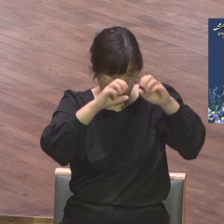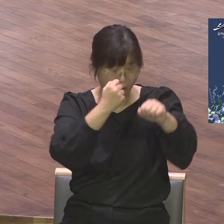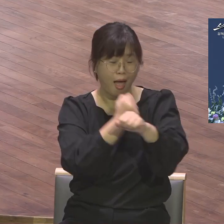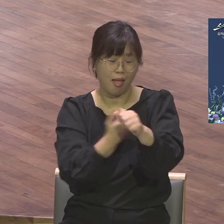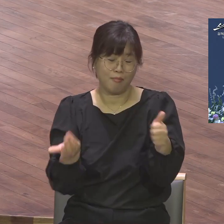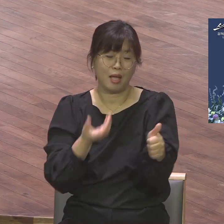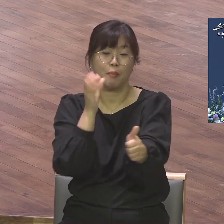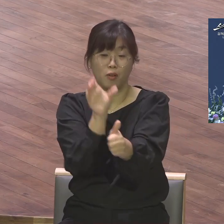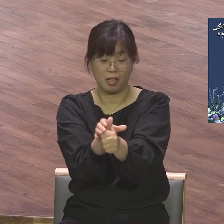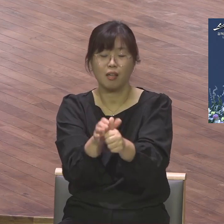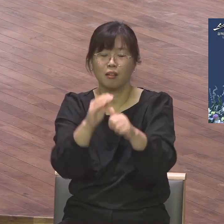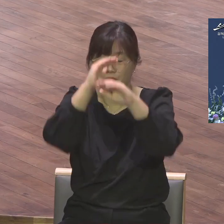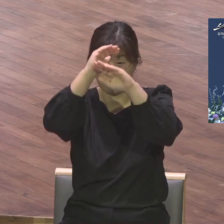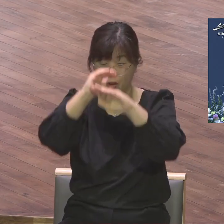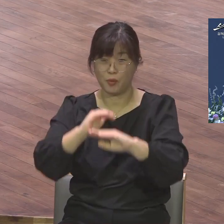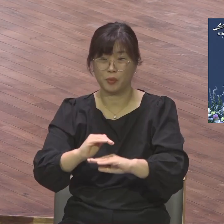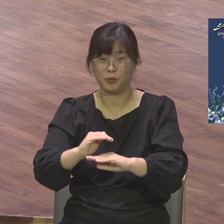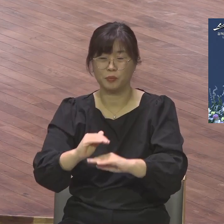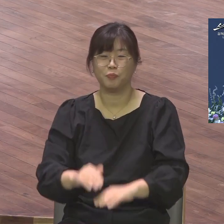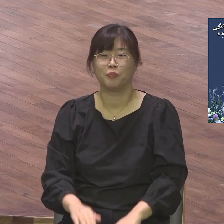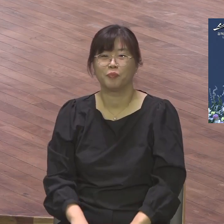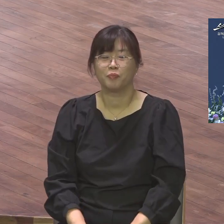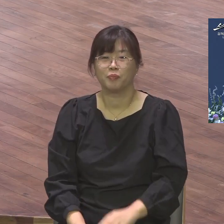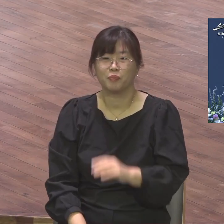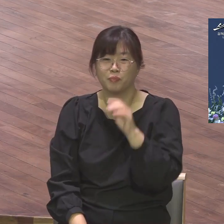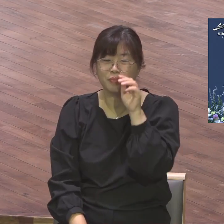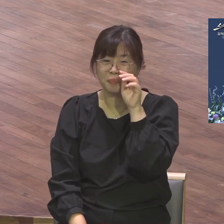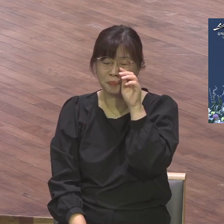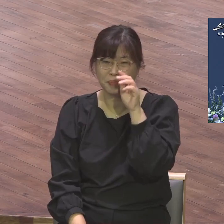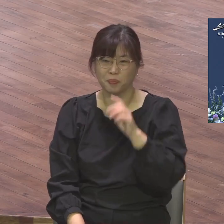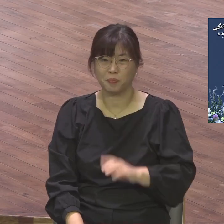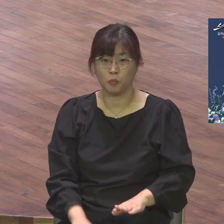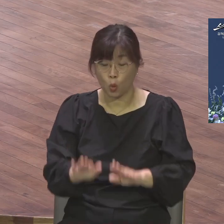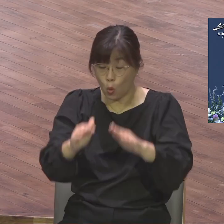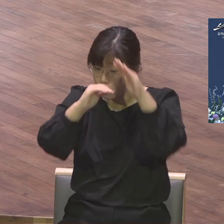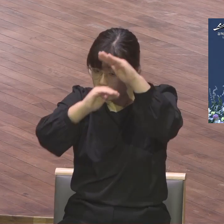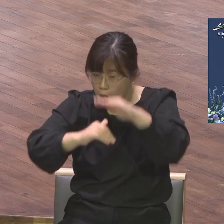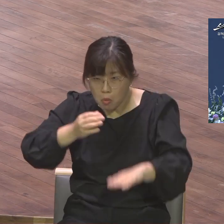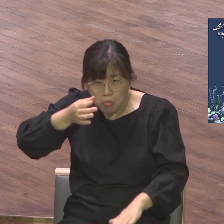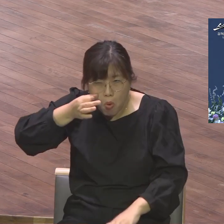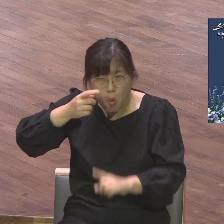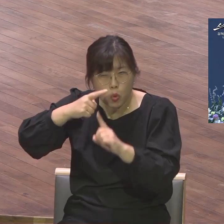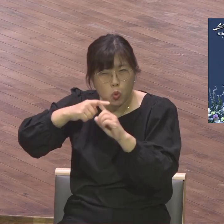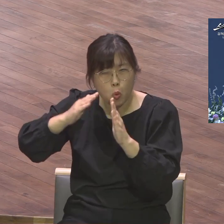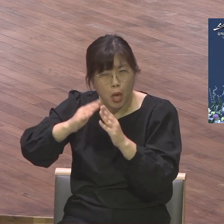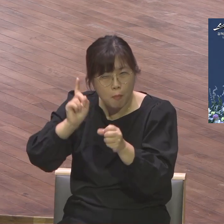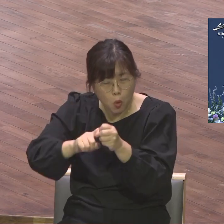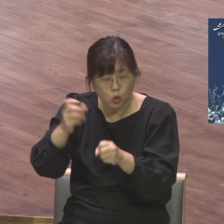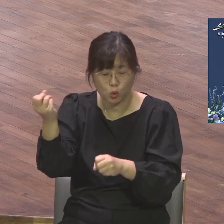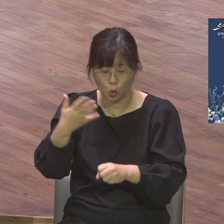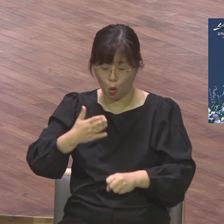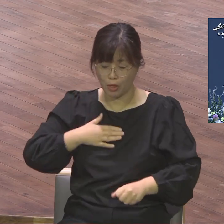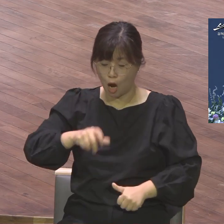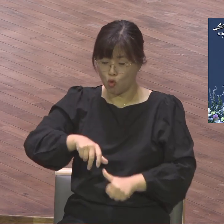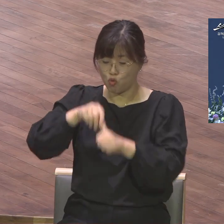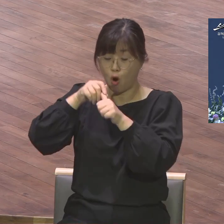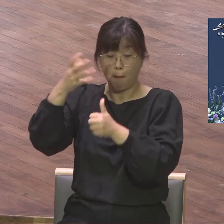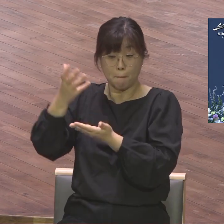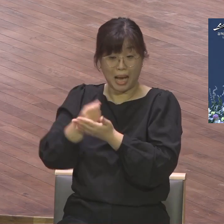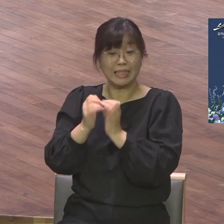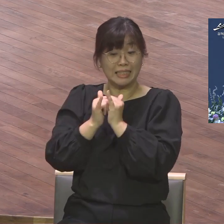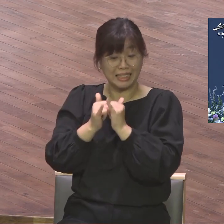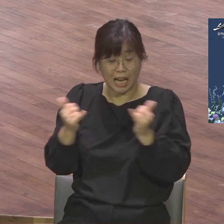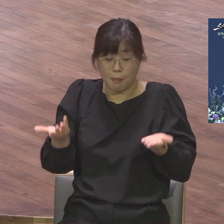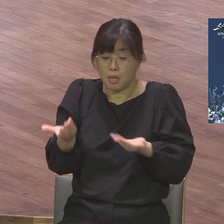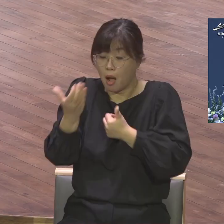돼요. 교회가 어떤 곳이 되어야 되는지 답이 나와야 돼요. 오늘 말씀을 통해서 영적으로 온전히 하나 된 원리석